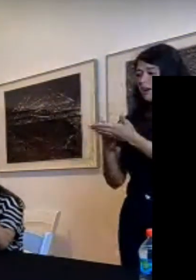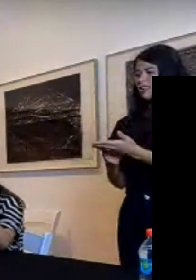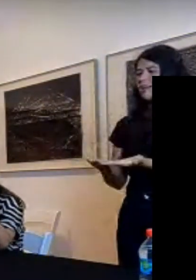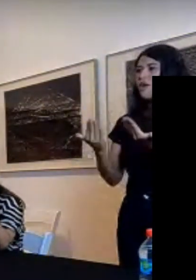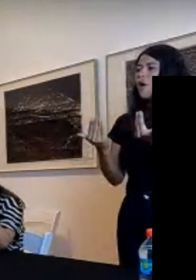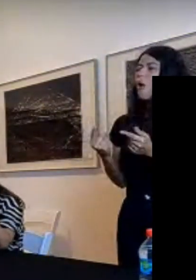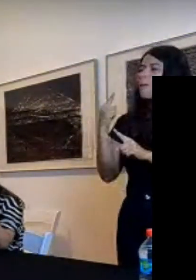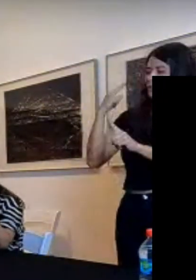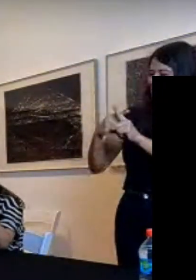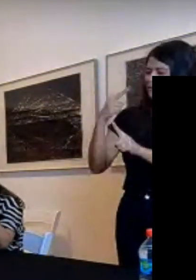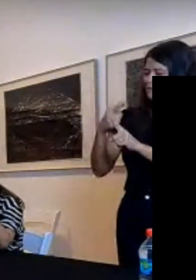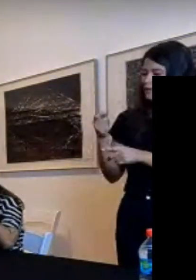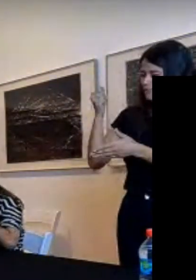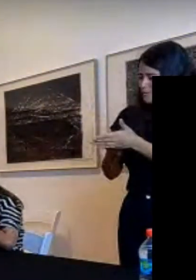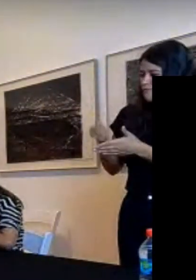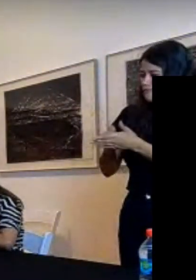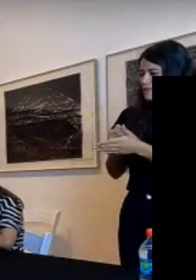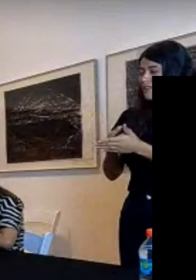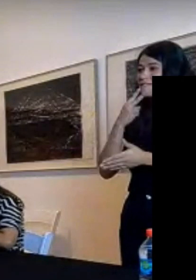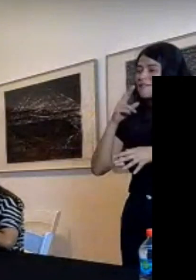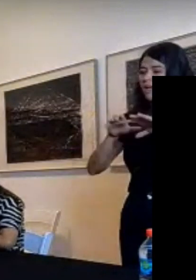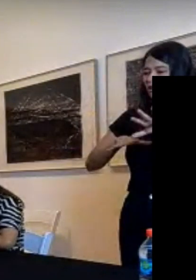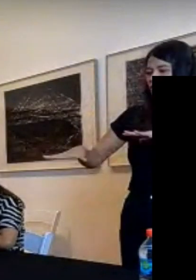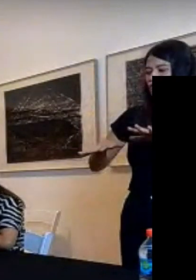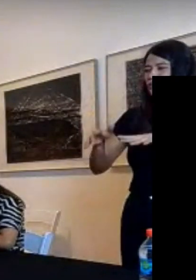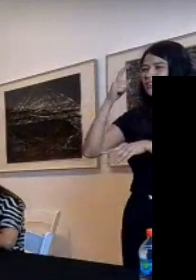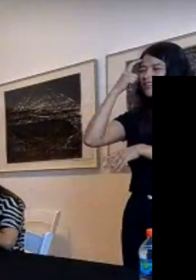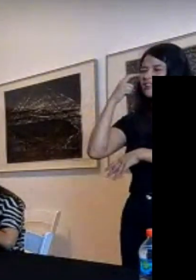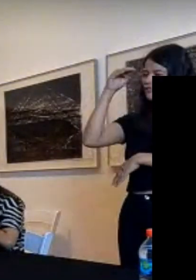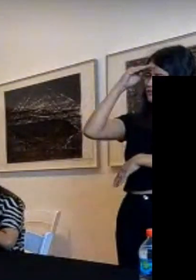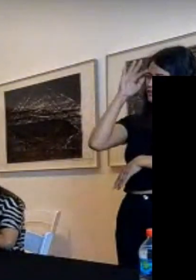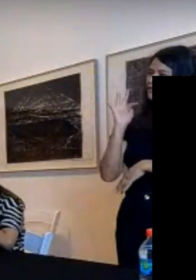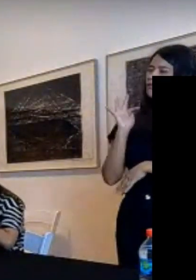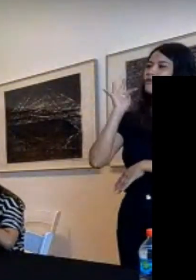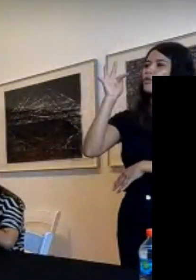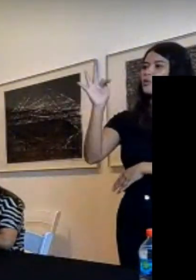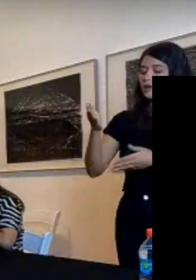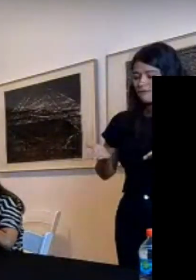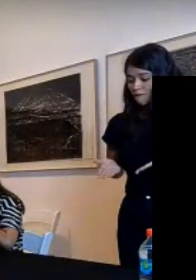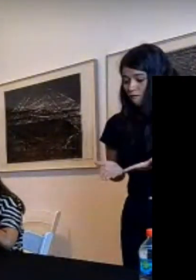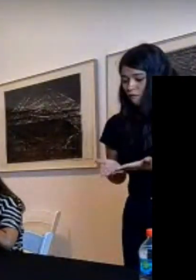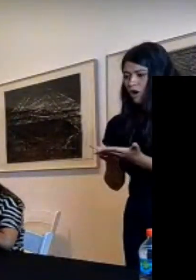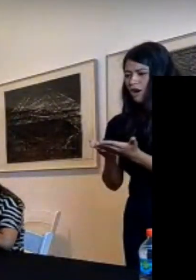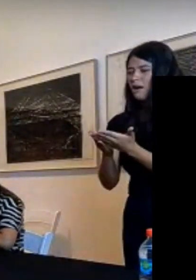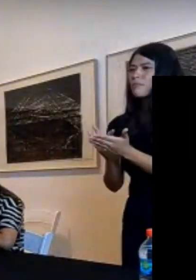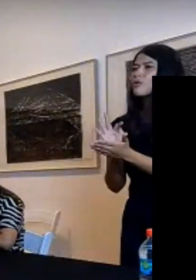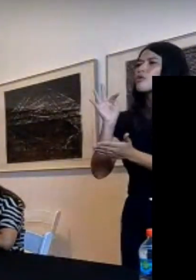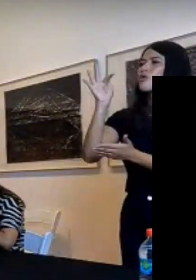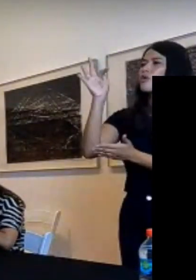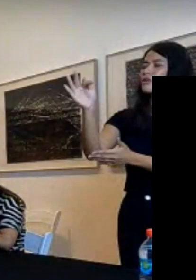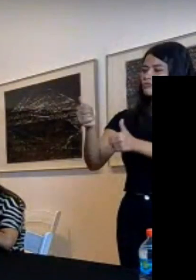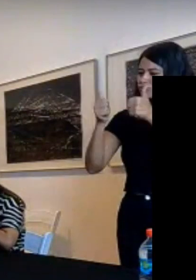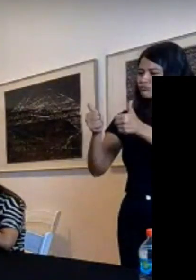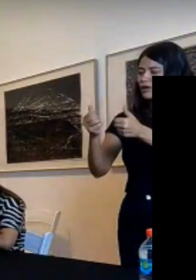optimismo viven los hombres y mujeres de acción que creen en el futuro y lo quieren forjar en progreso y bienestar.